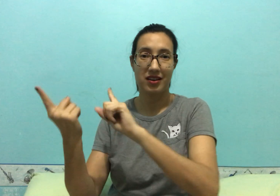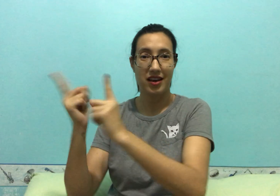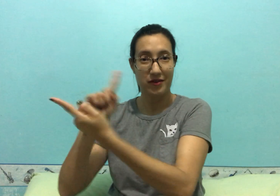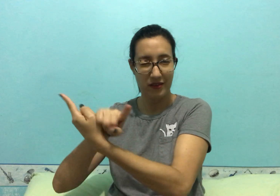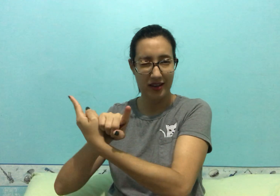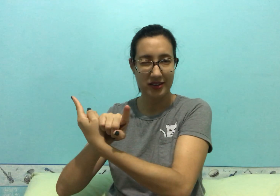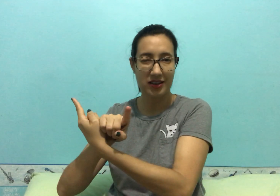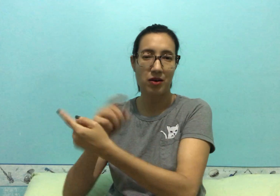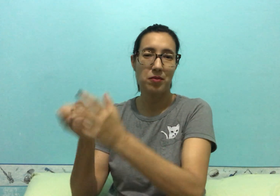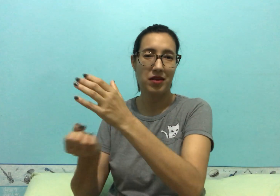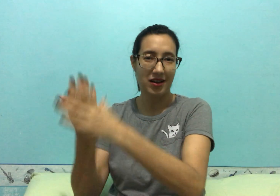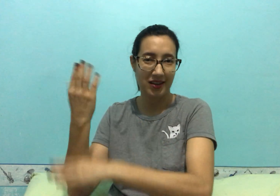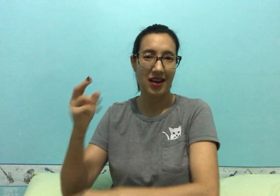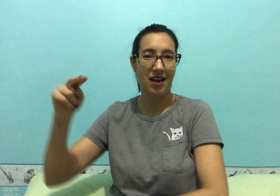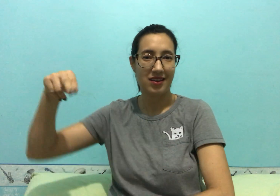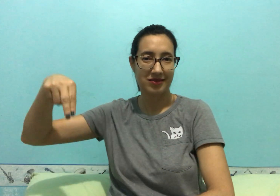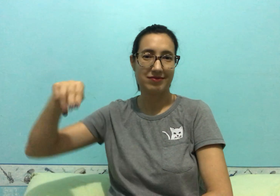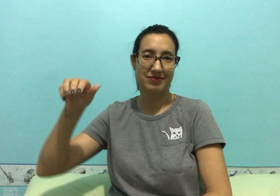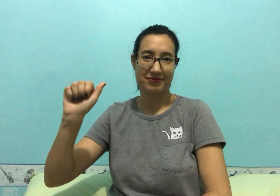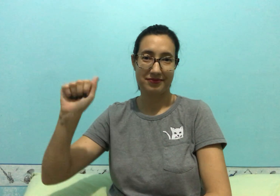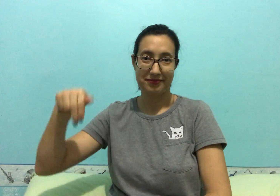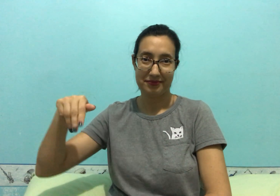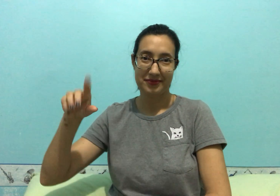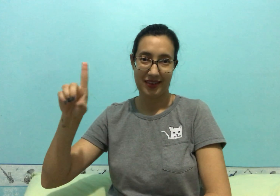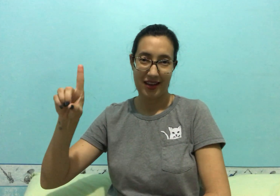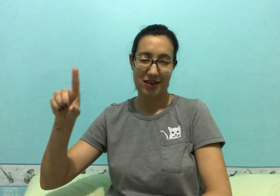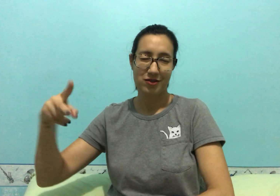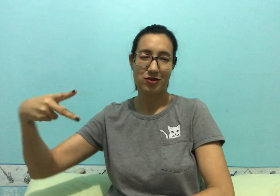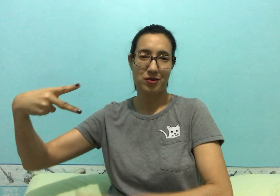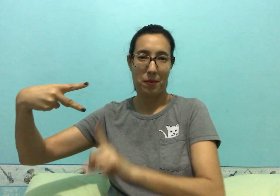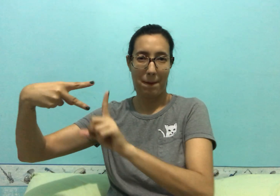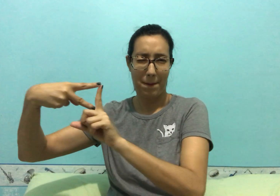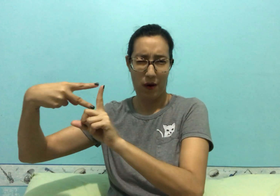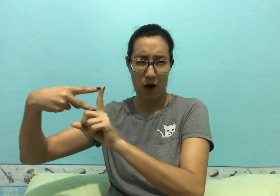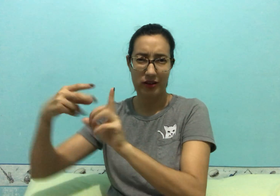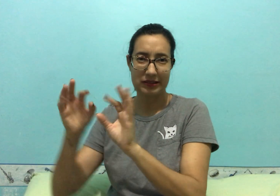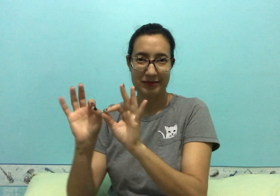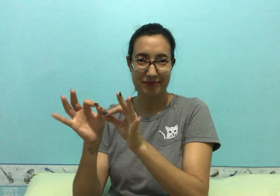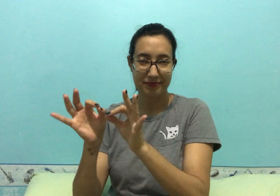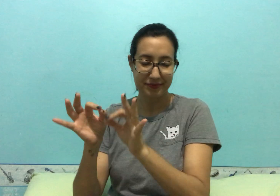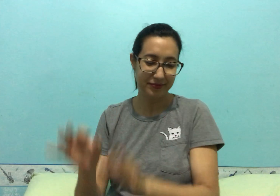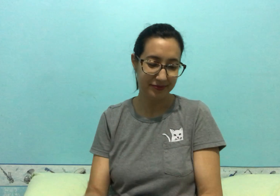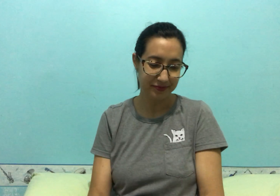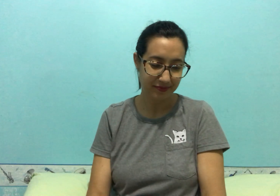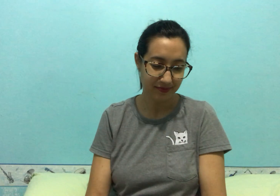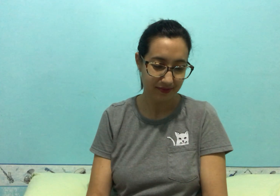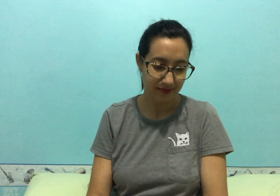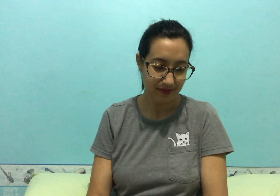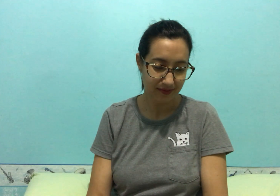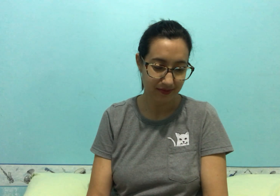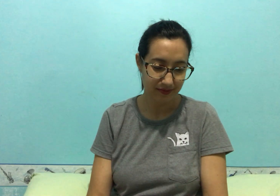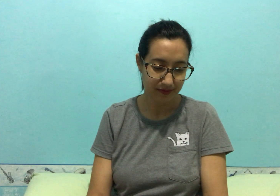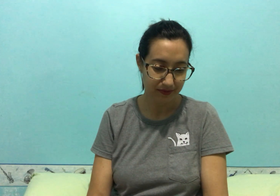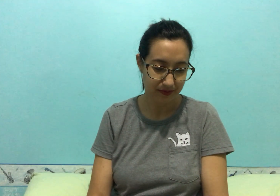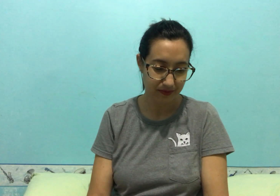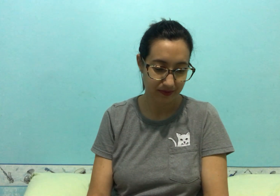AND, né? Então ela inverte, é a lógica inversa da AND. Então aí do mesmo jeito agora nós temos a OU invertida, é uma coisa que é bem